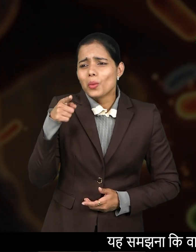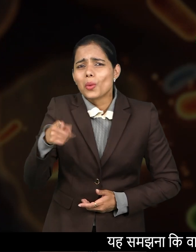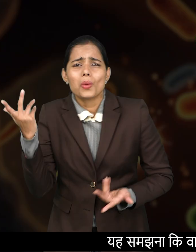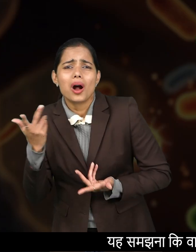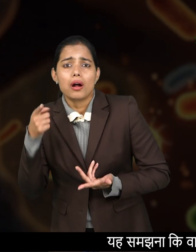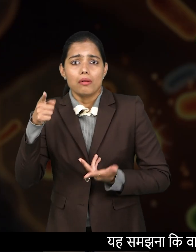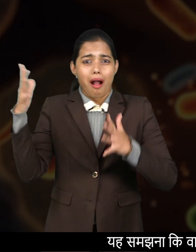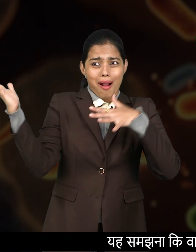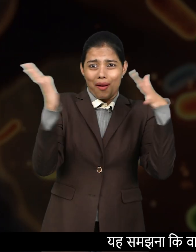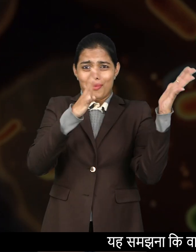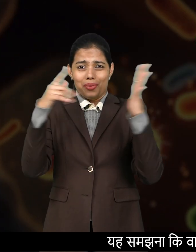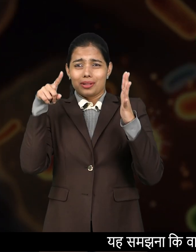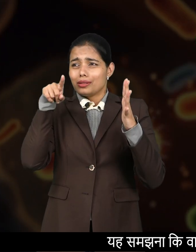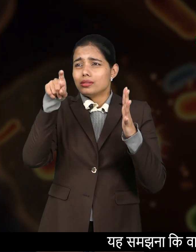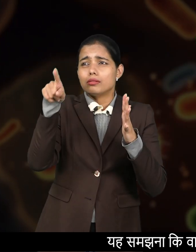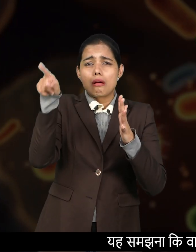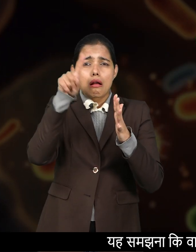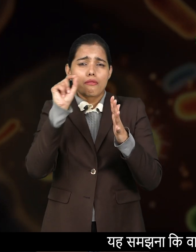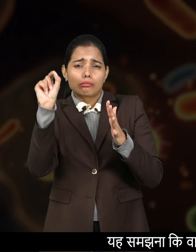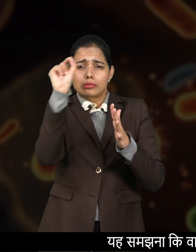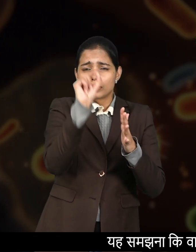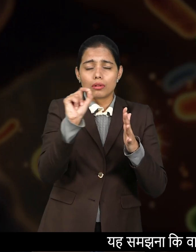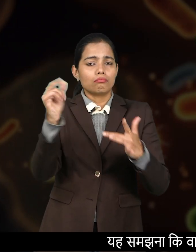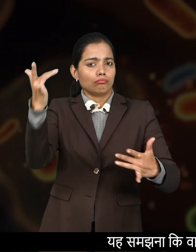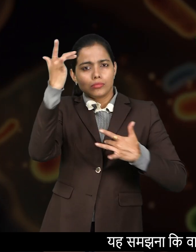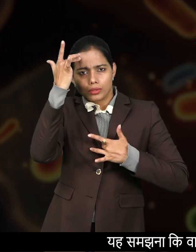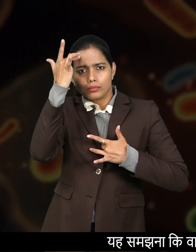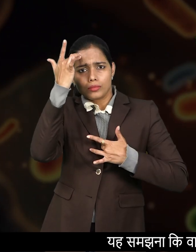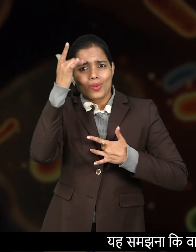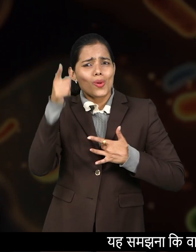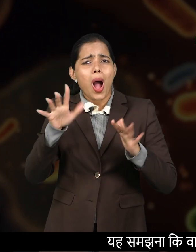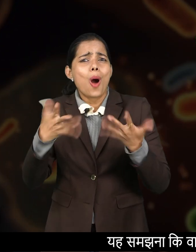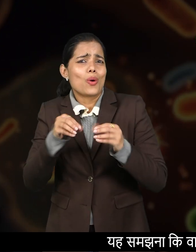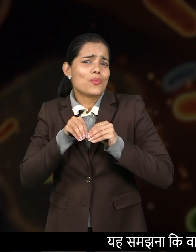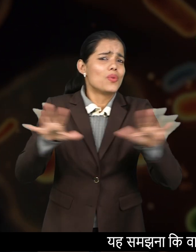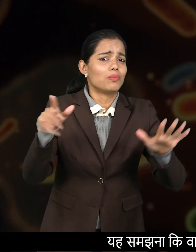यह समझना कि वायु जनित बीमारी क्या है और वे कैसे फैलती है।